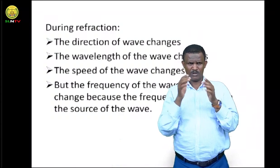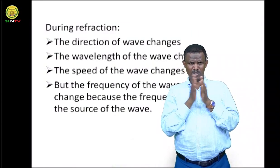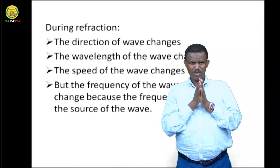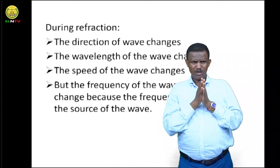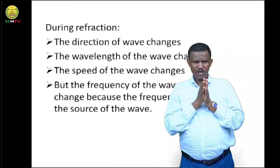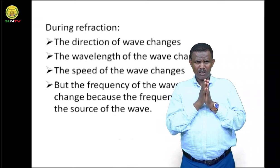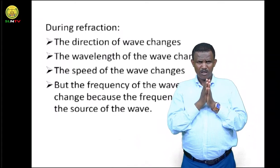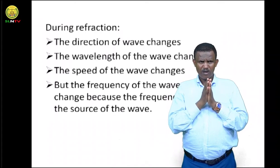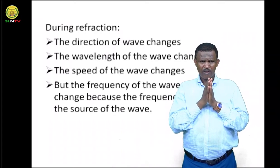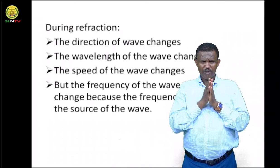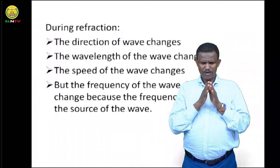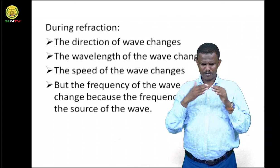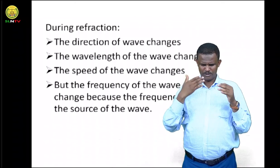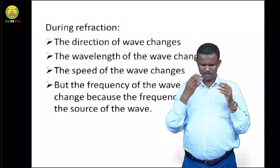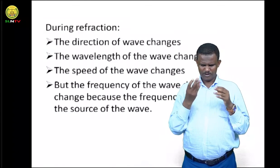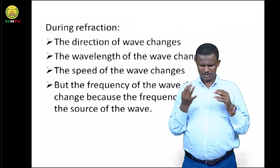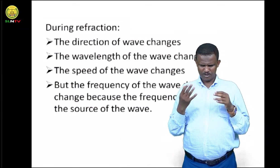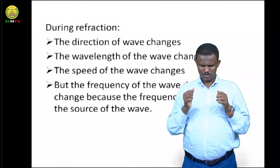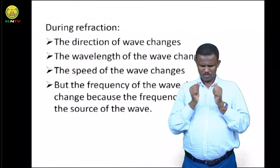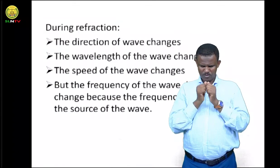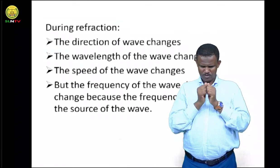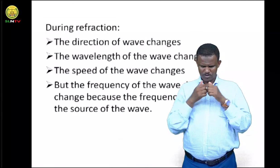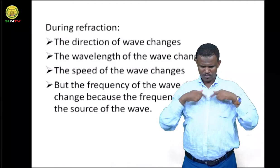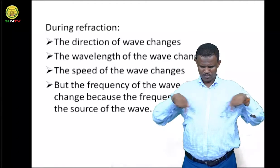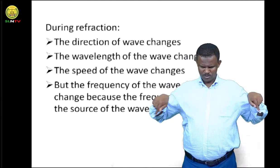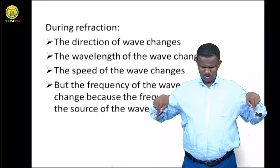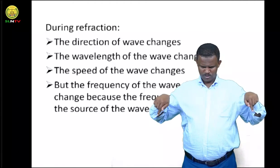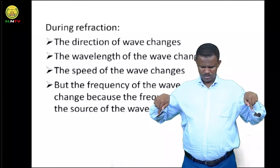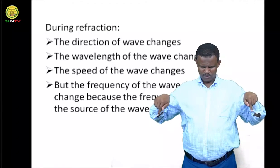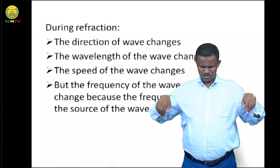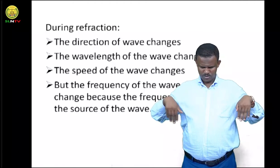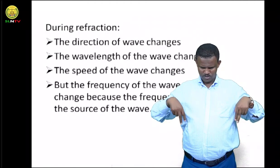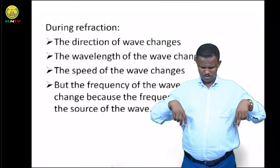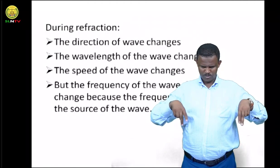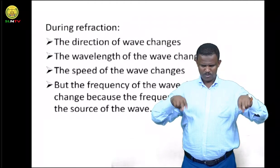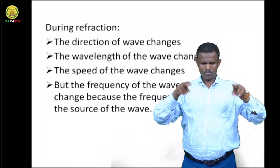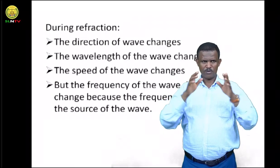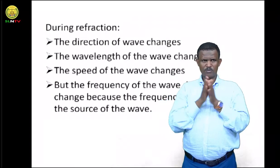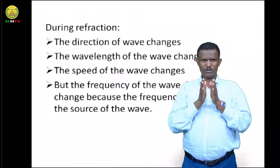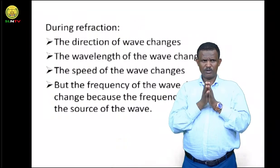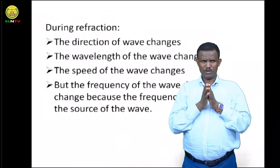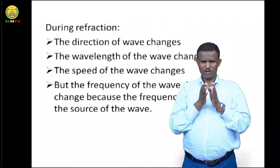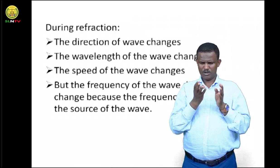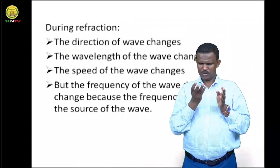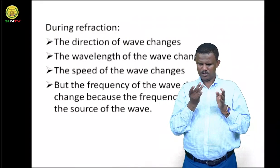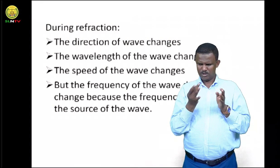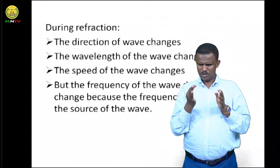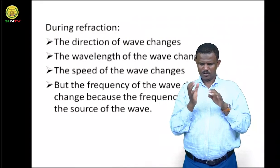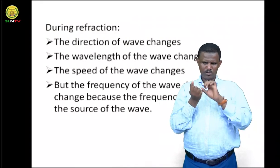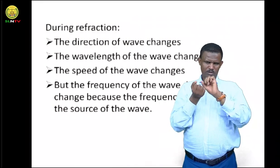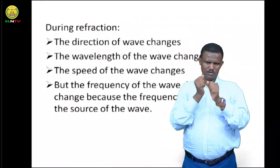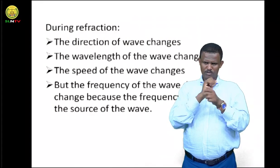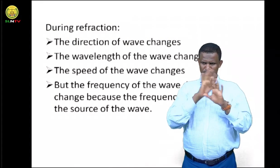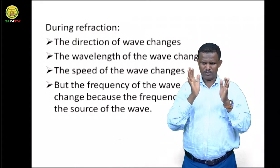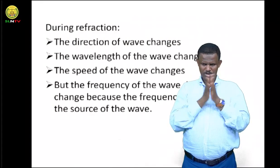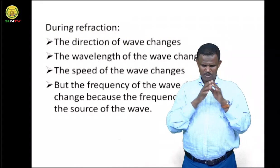safka la geliyay isbarbar socday ay ahaayeen toban arday dee nambarkii tirada ardaydu waxbay iskama bedelin laakiin waxaa isbedelay